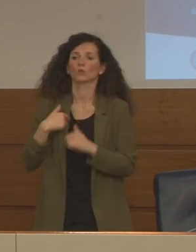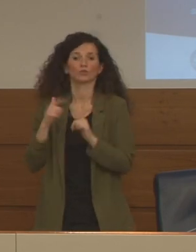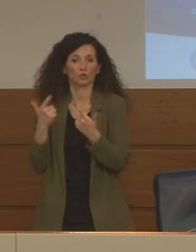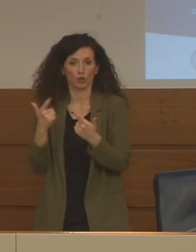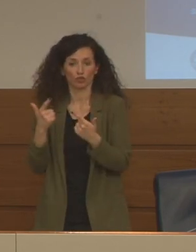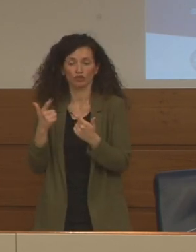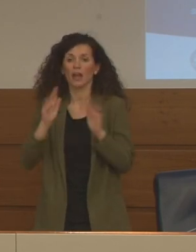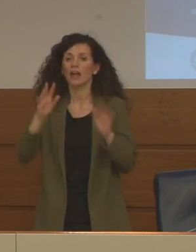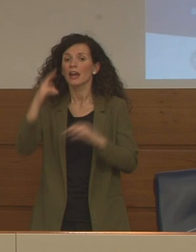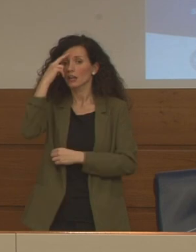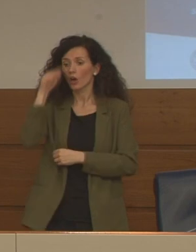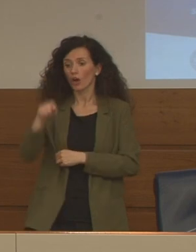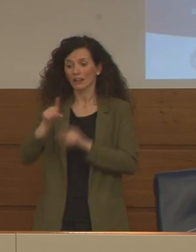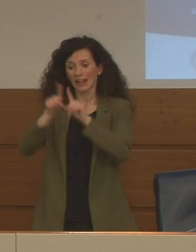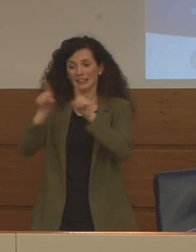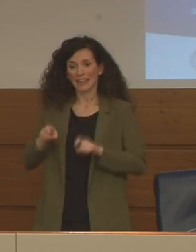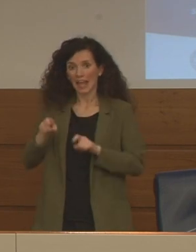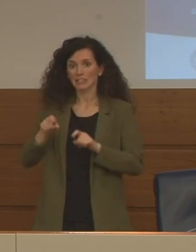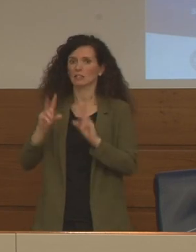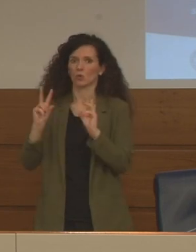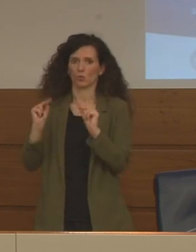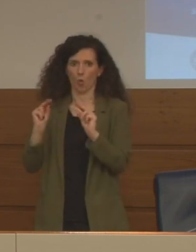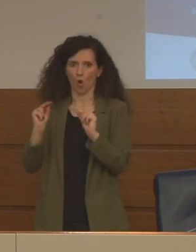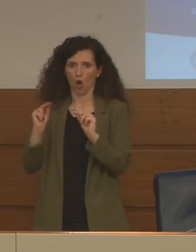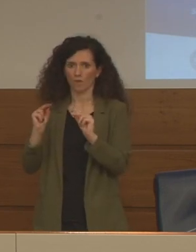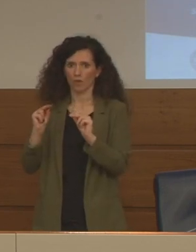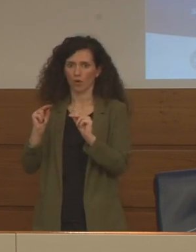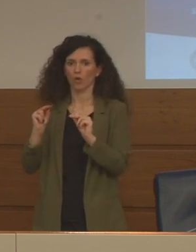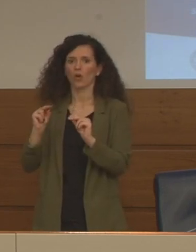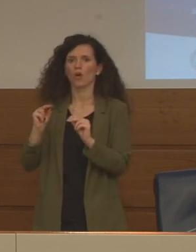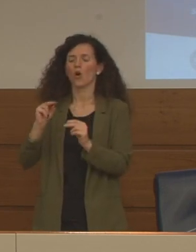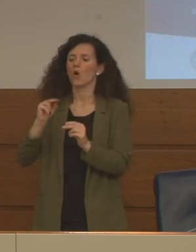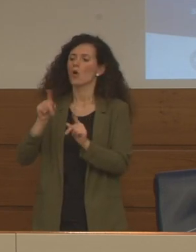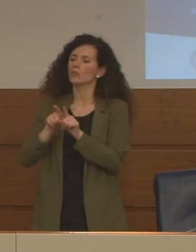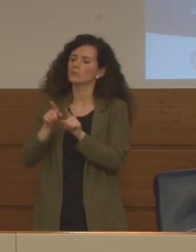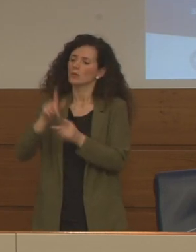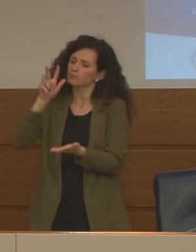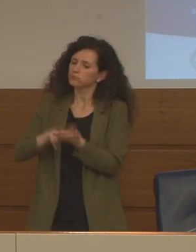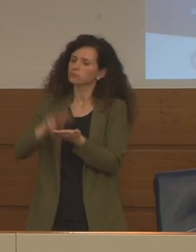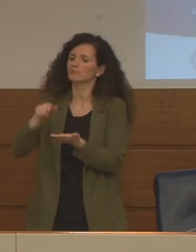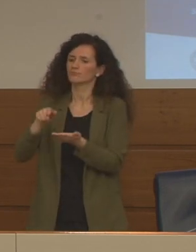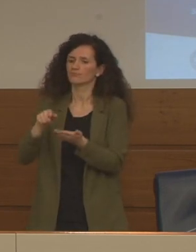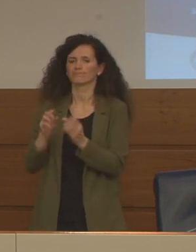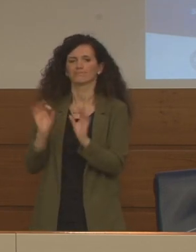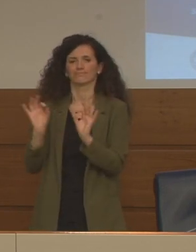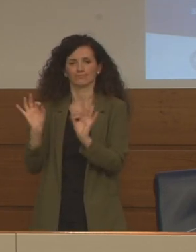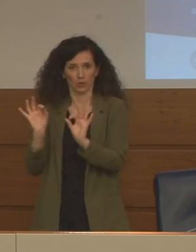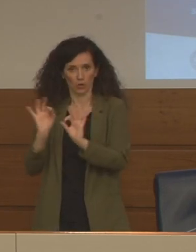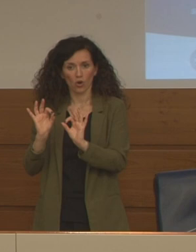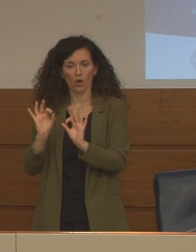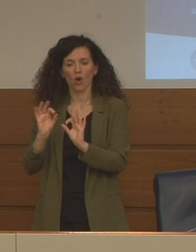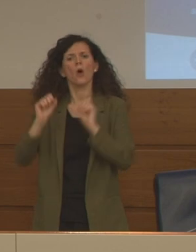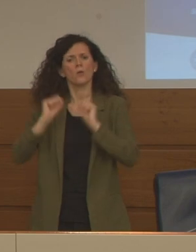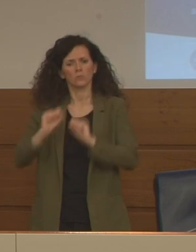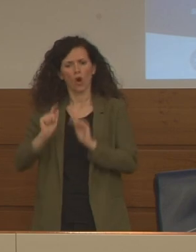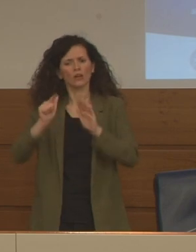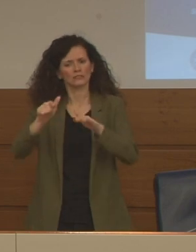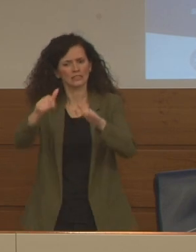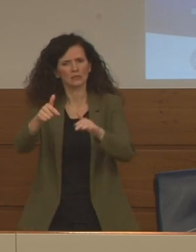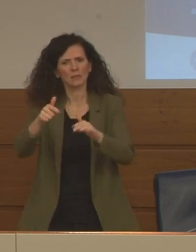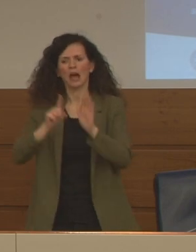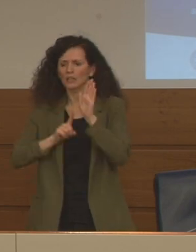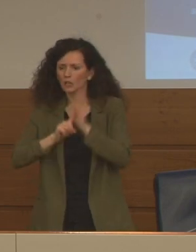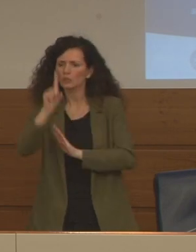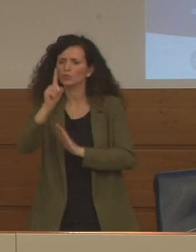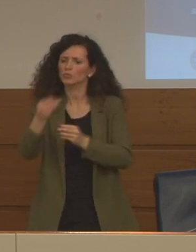che non sono ancora stati invalidati e che certamente nelle prossime settimane avremo dei risultati e man mano che questi